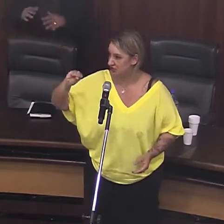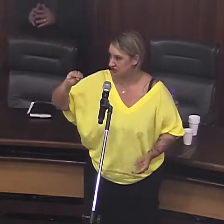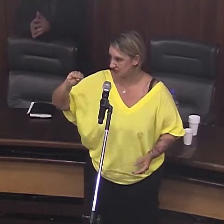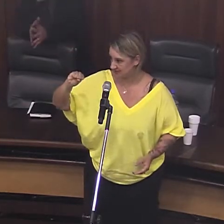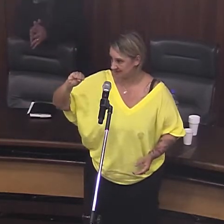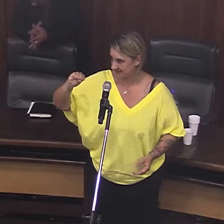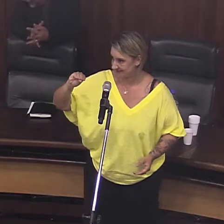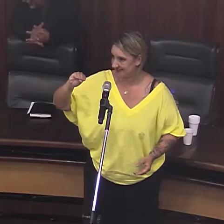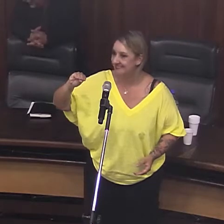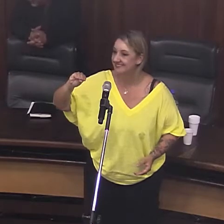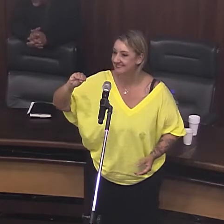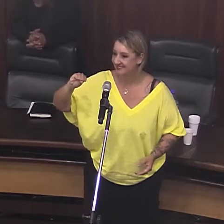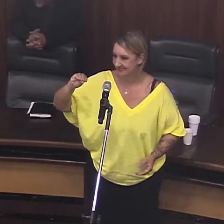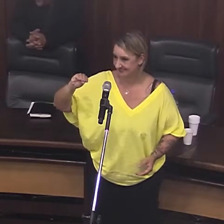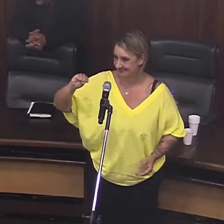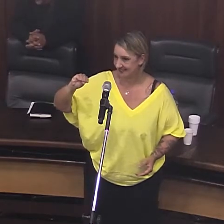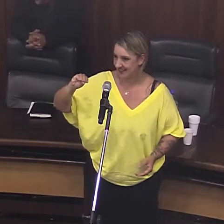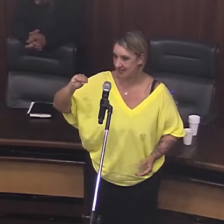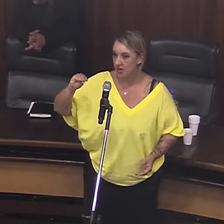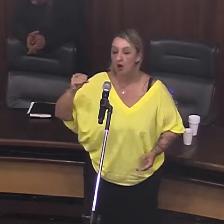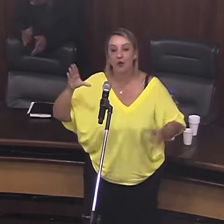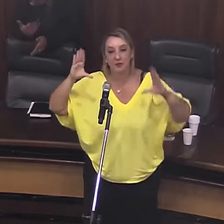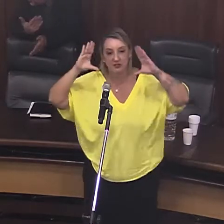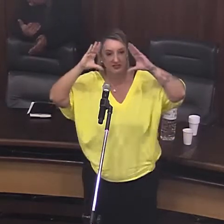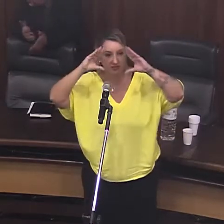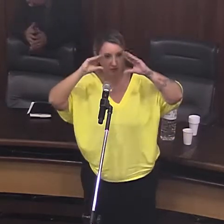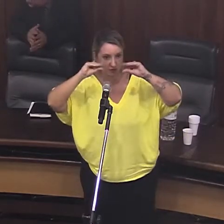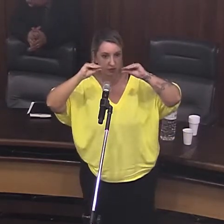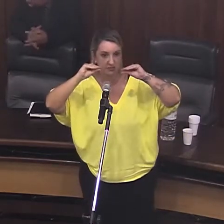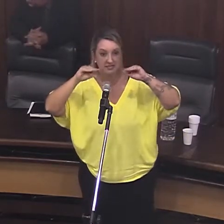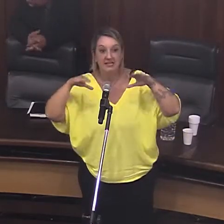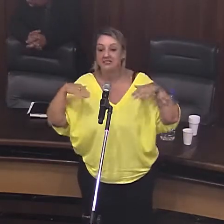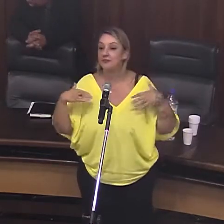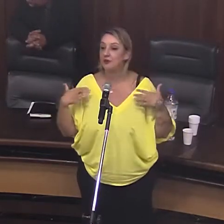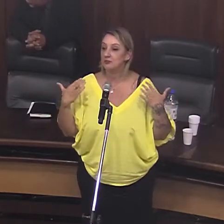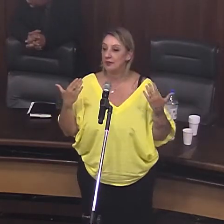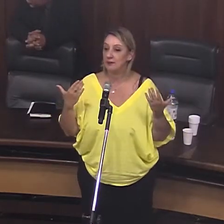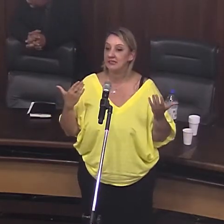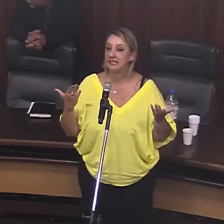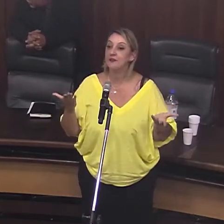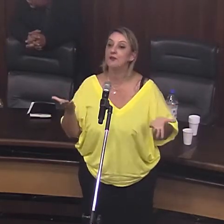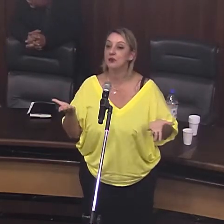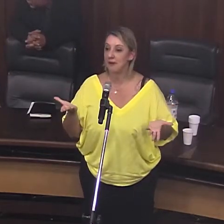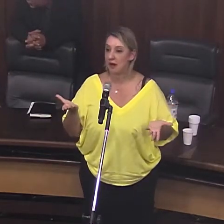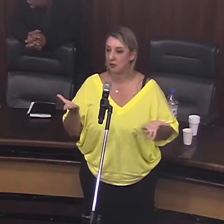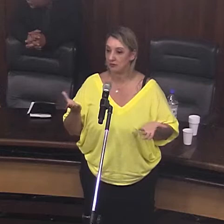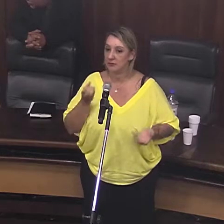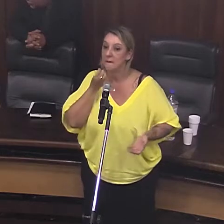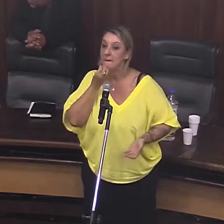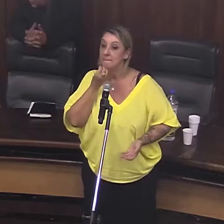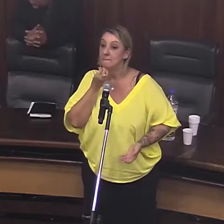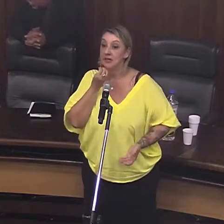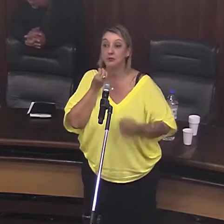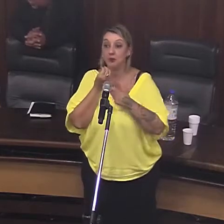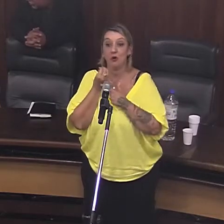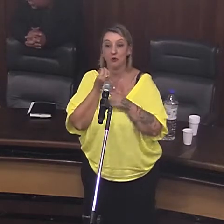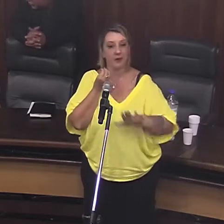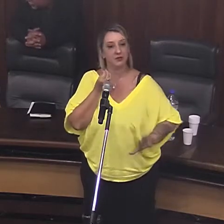noite. Tá? Ou eu posso fazer com os dois, se for de uma maneira formal. Mas o bom é com uma mão